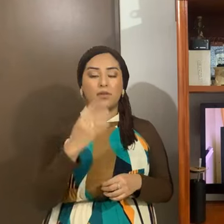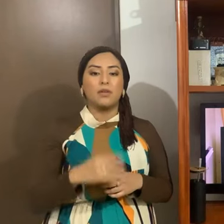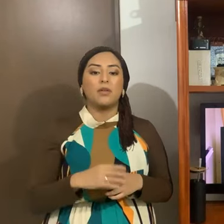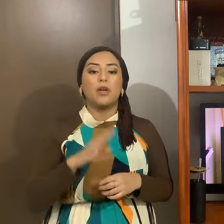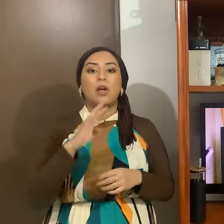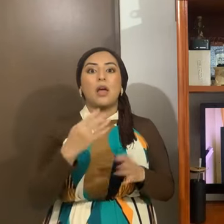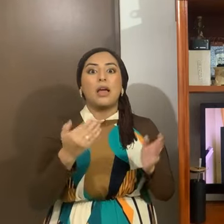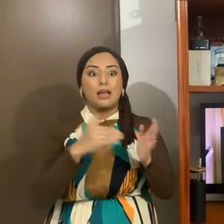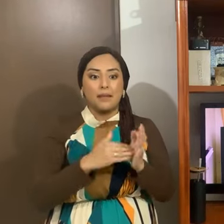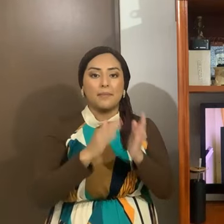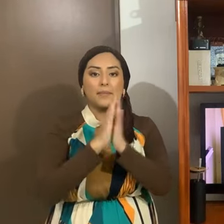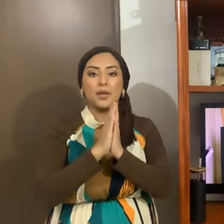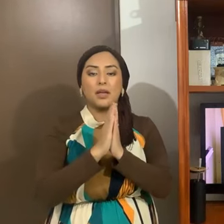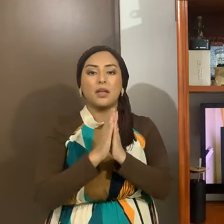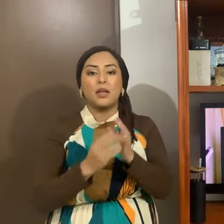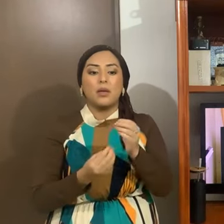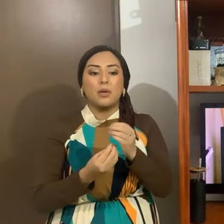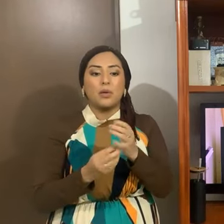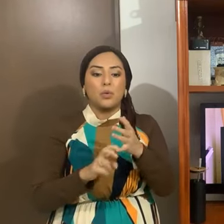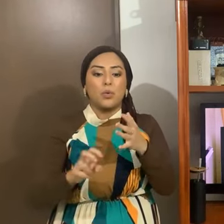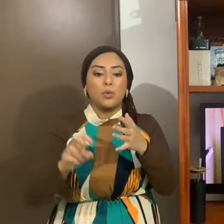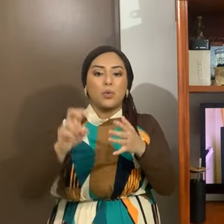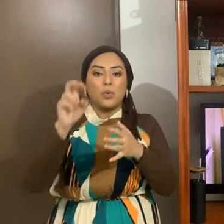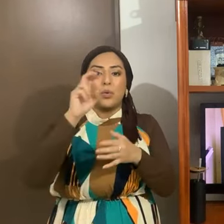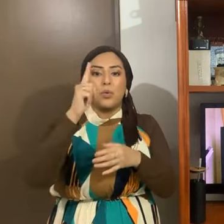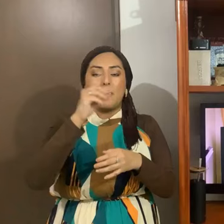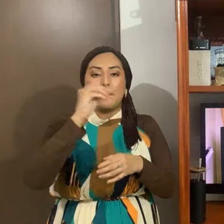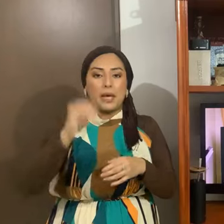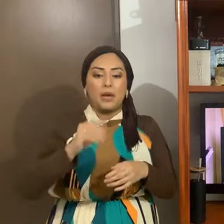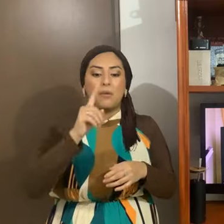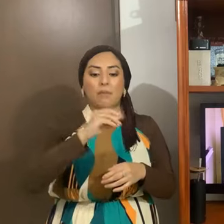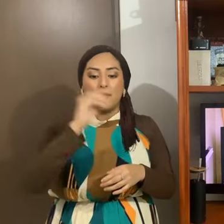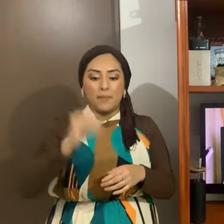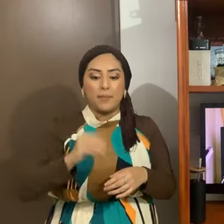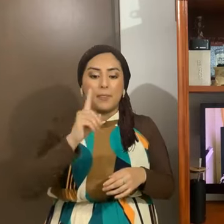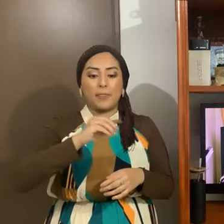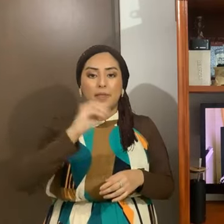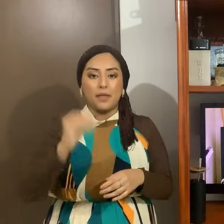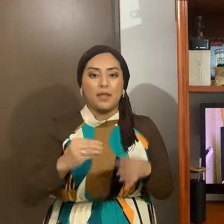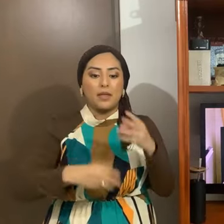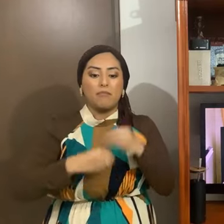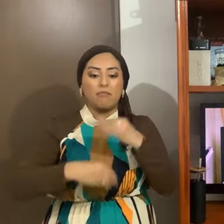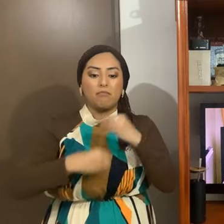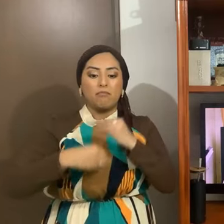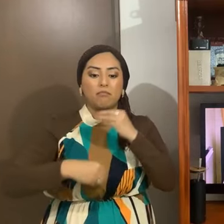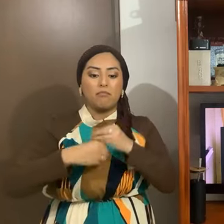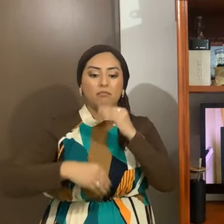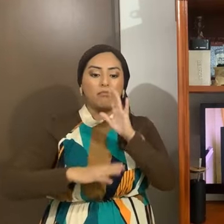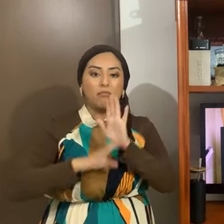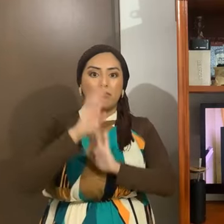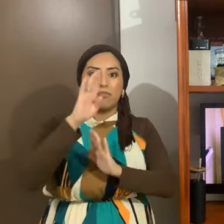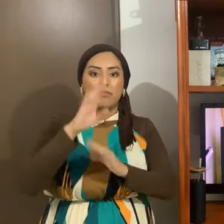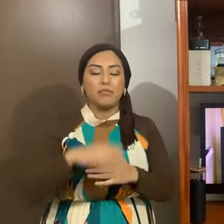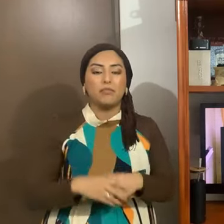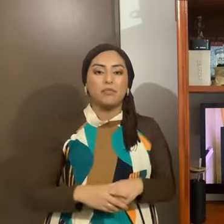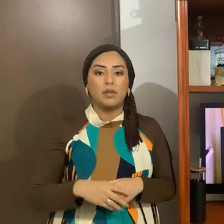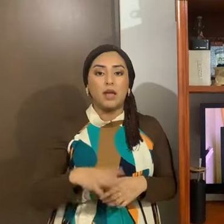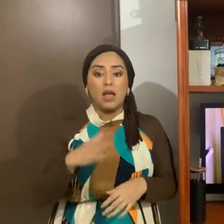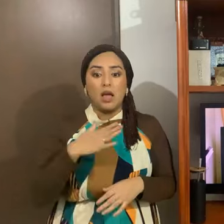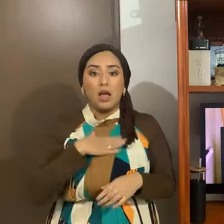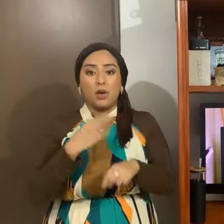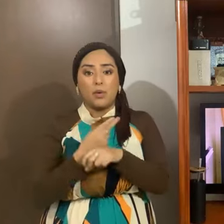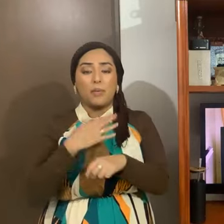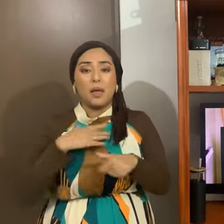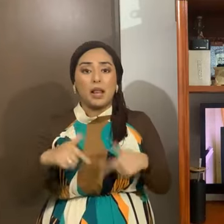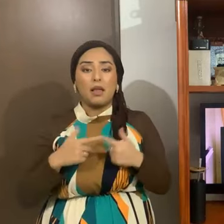otra oración. Vamos subiendo un 1%, 1%, 1%, 1%. ¿Lo he aplicado en mi